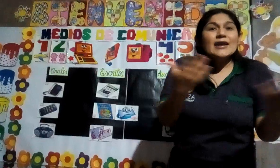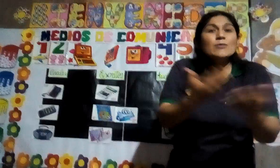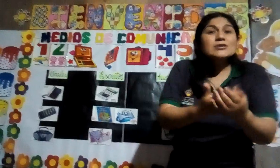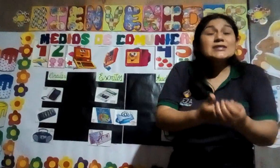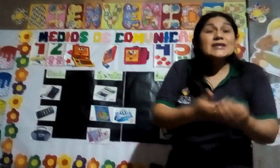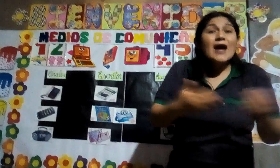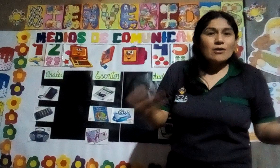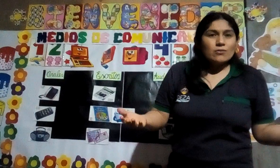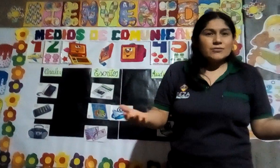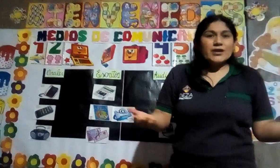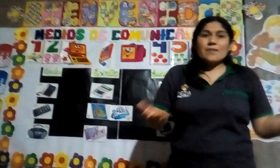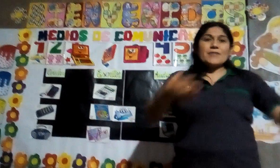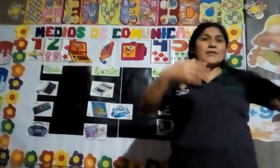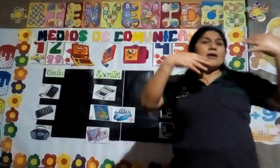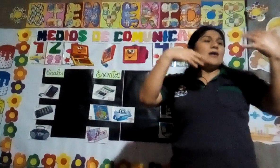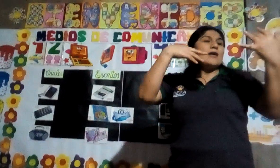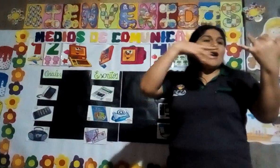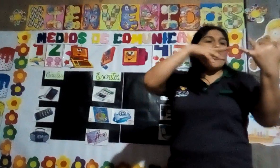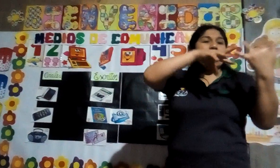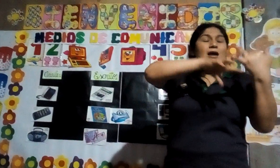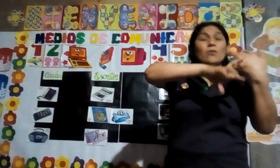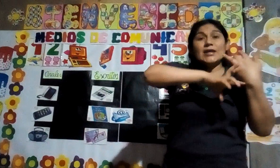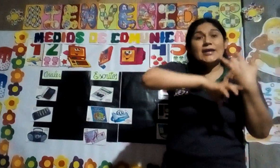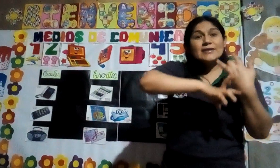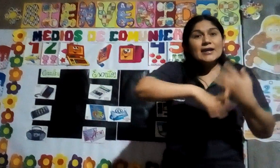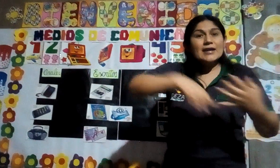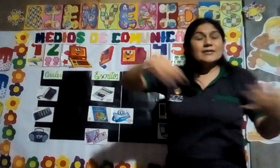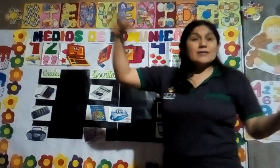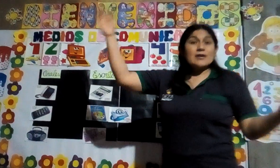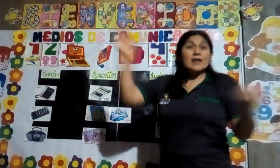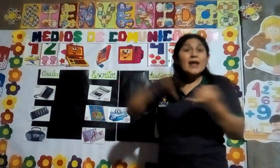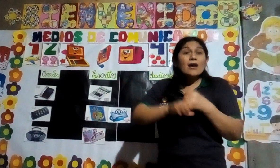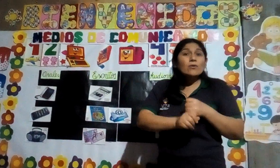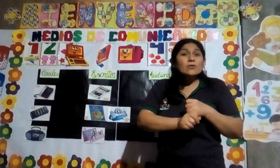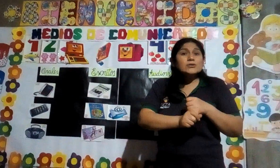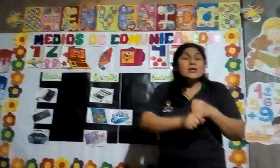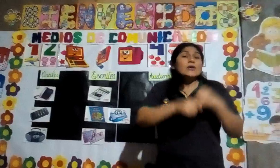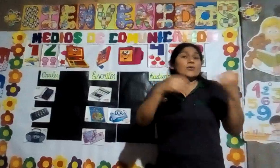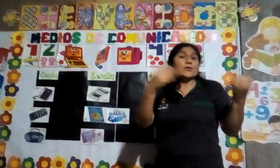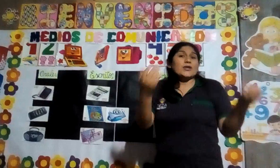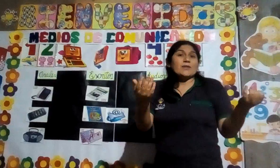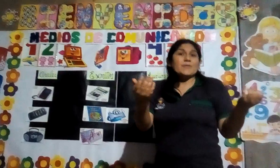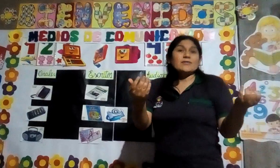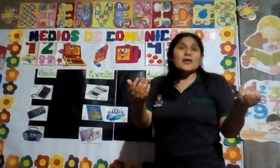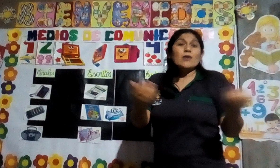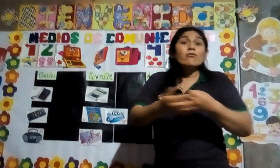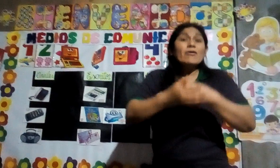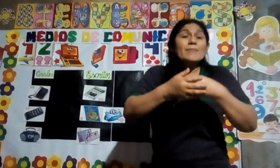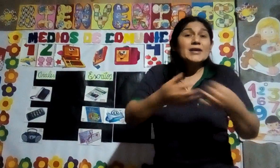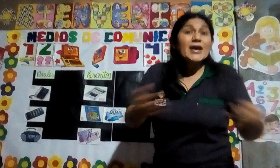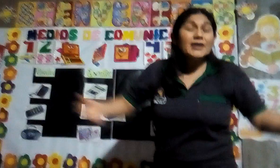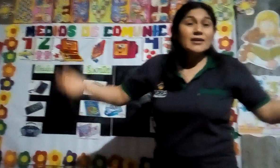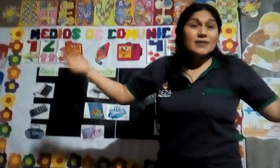que le queríamos decir algo. De repente, a la abuelita que la tienen lejos, o de repente algún familiar que